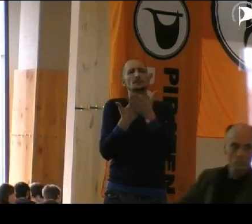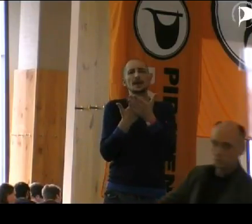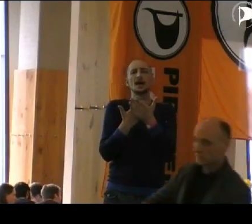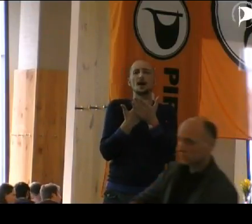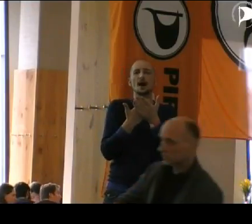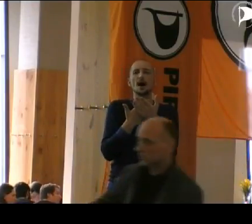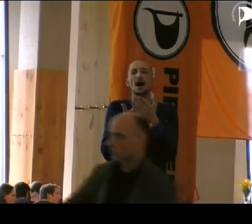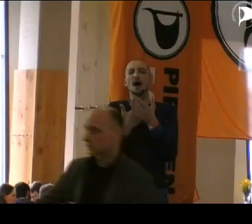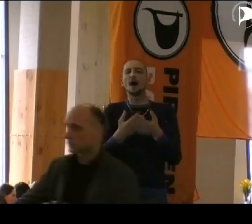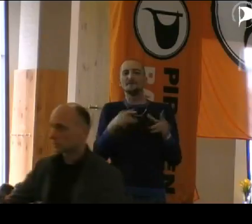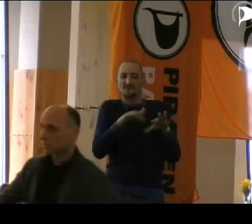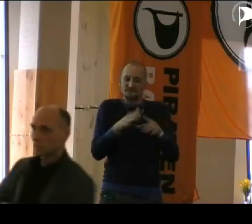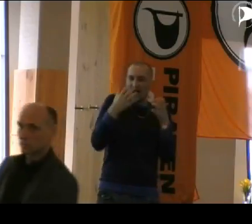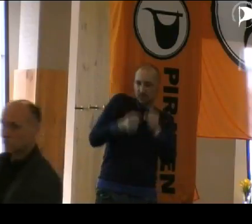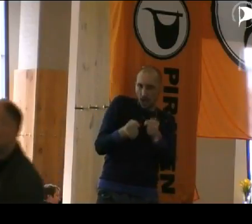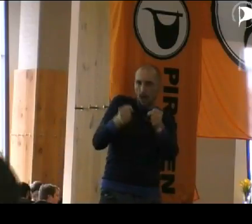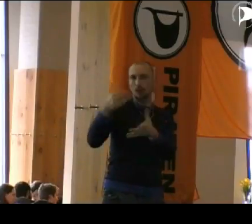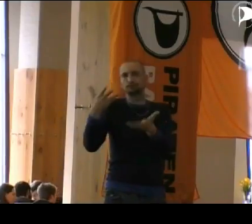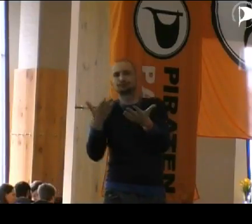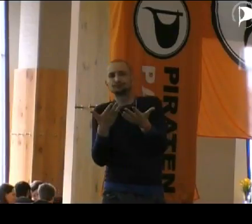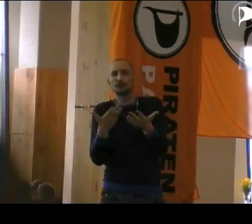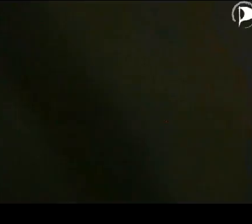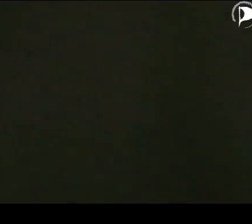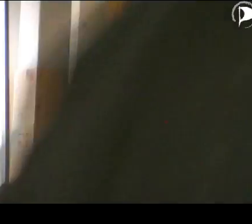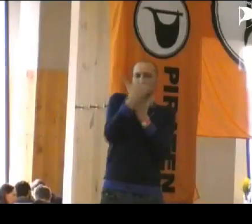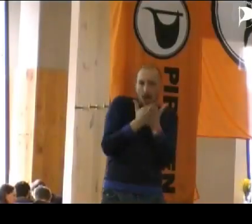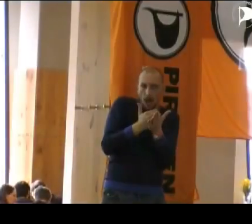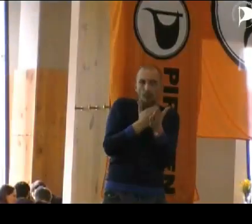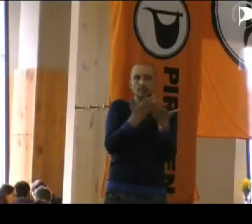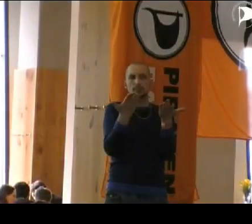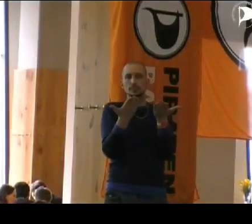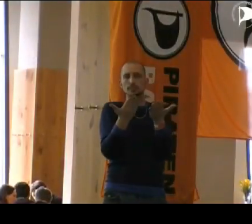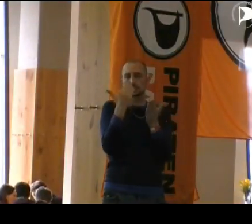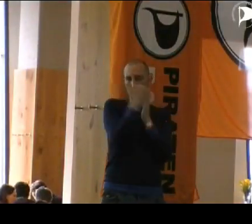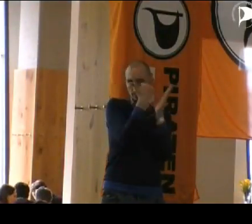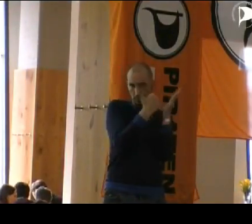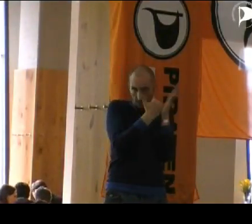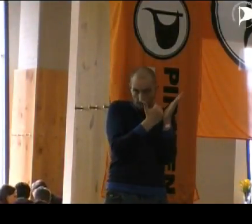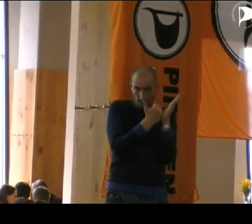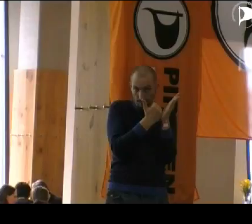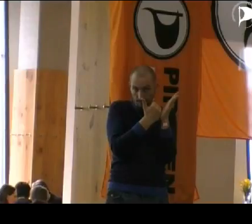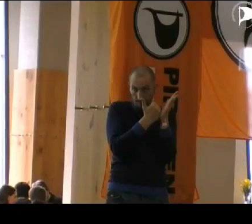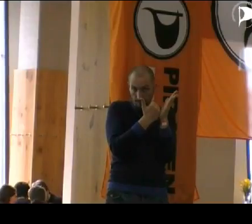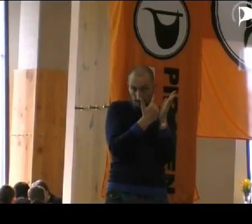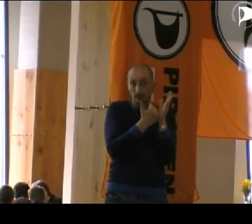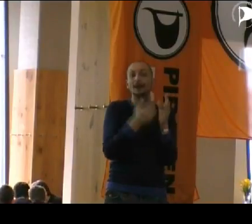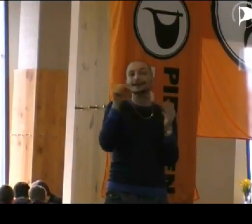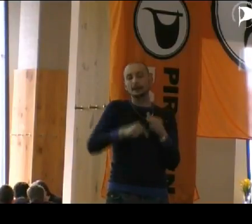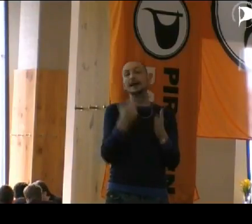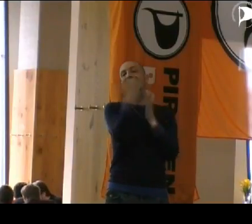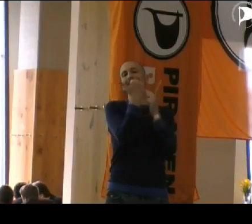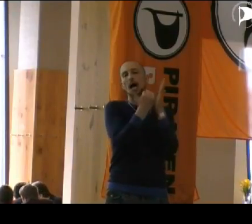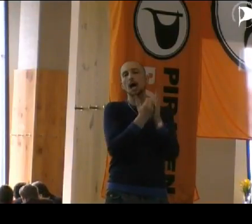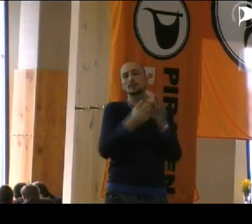dann verwaltet irgendwelche tagen sieht man bei internet datenbank